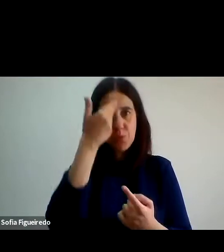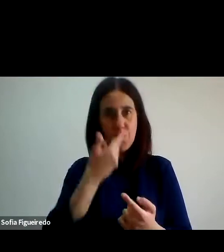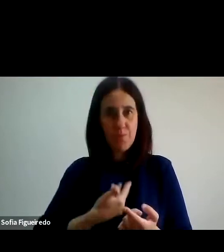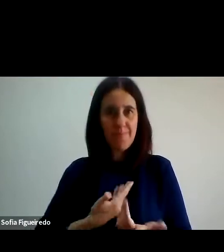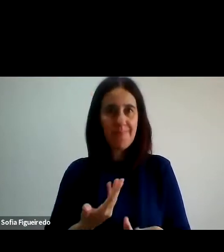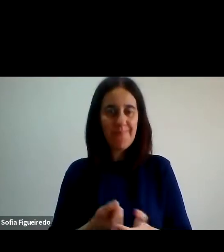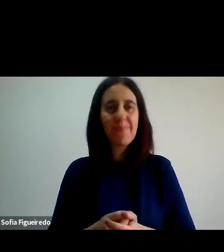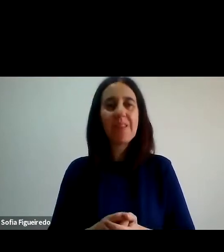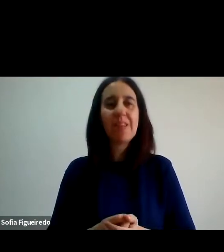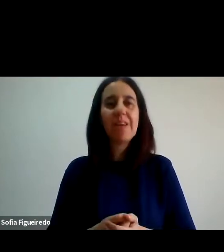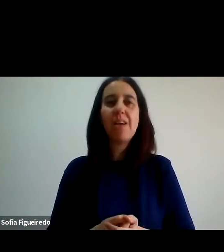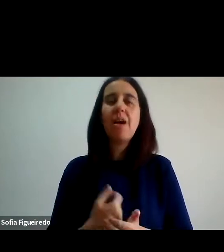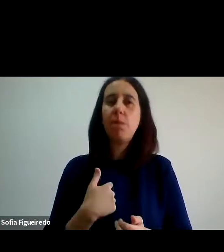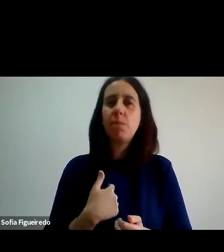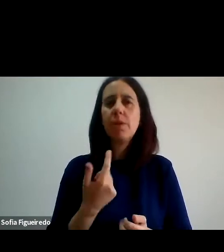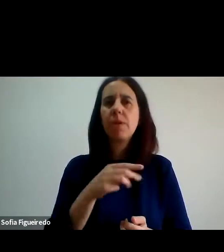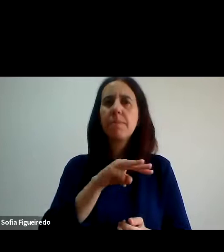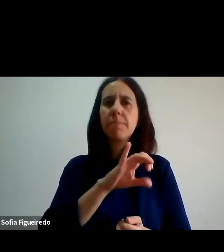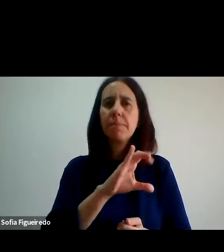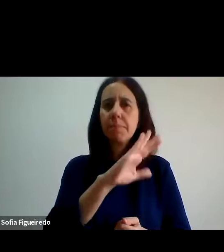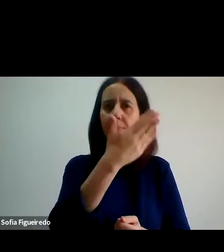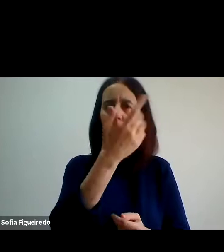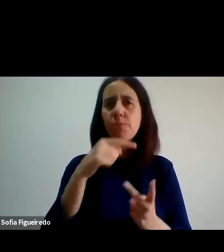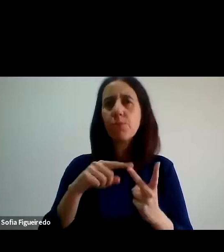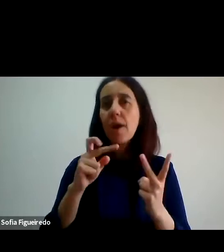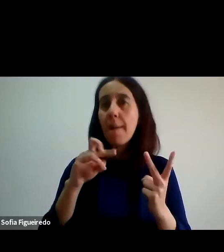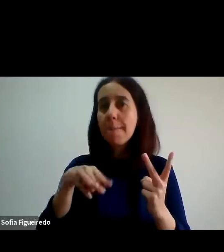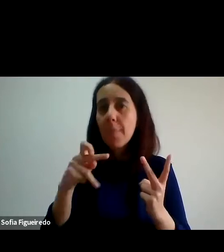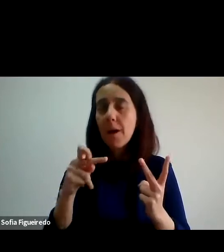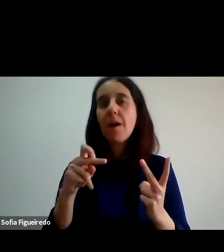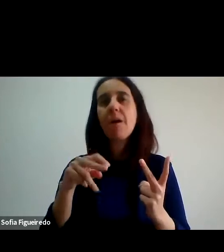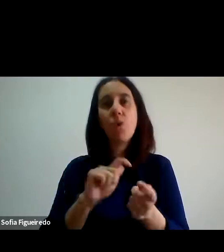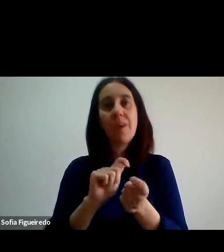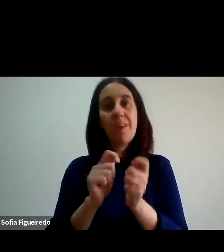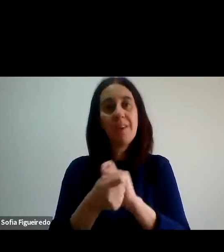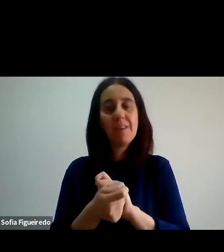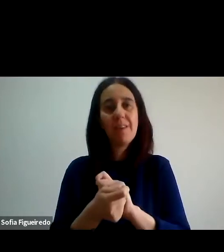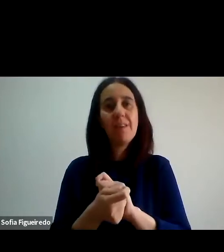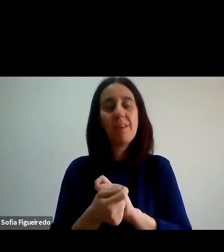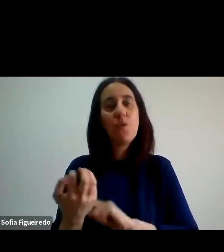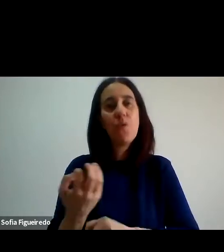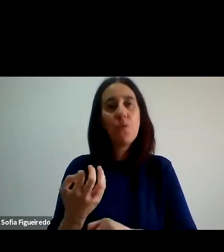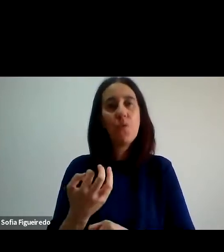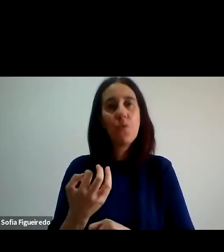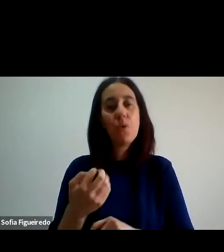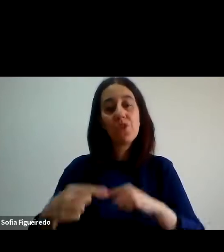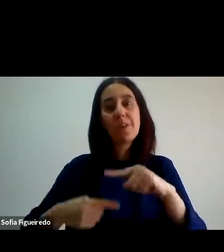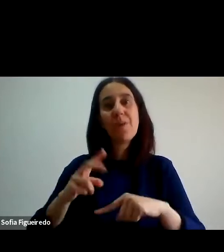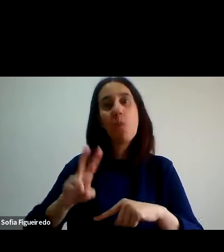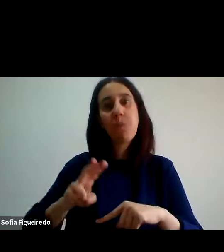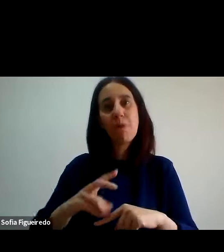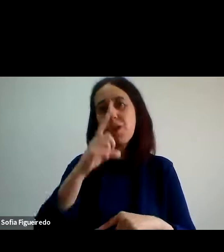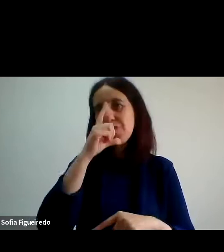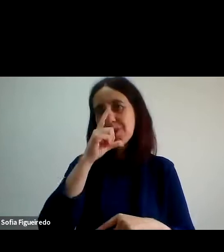Passei inicialmente pelo MIC, depois pela AMA, na transformação do que foi a segunda geração das lojas de